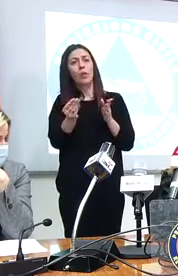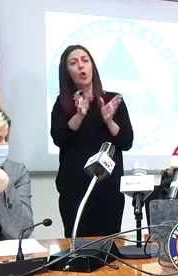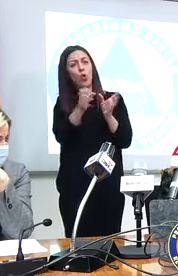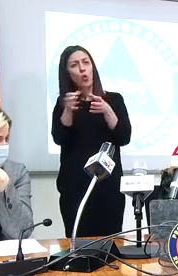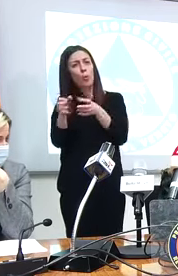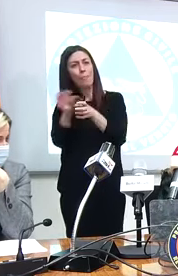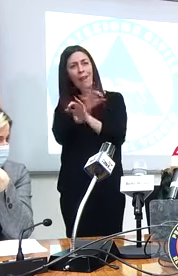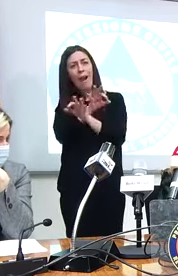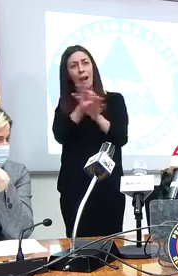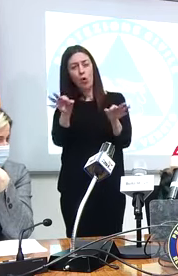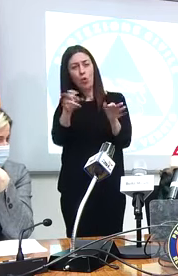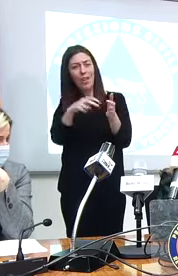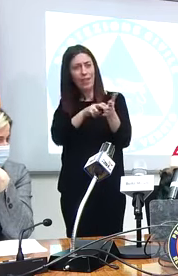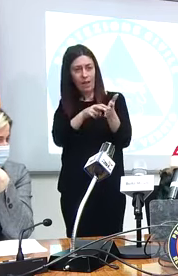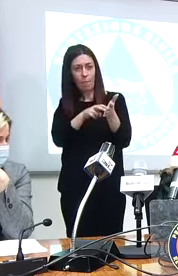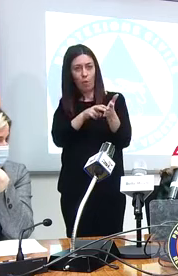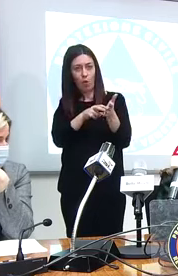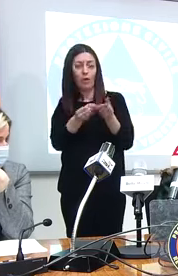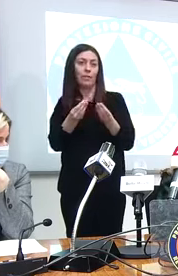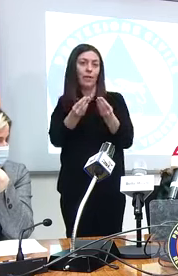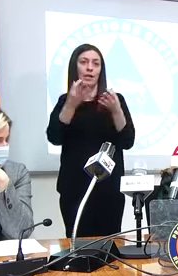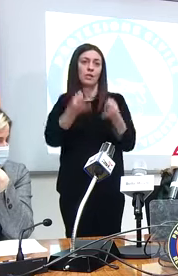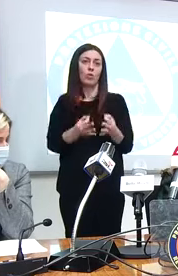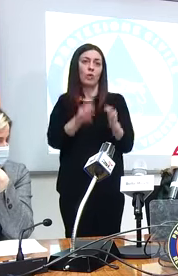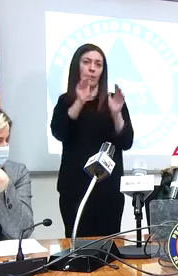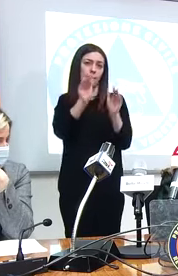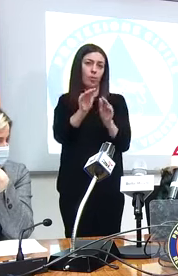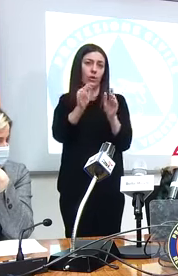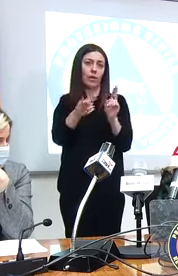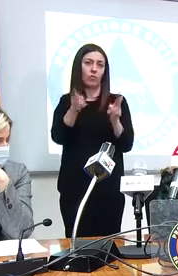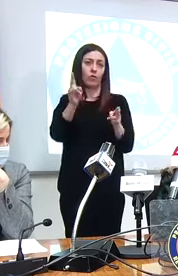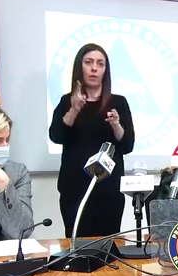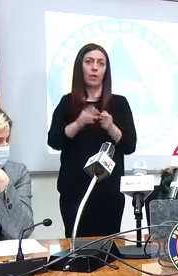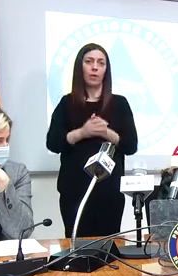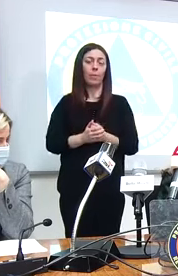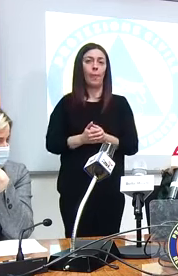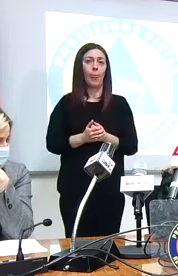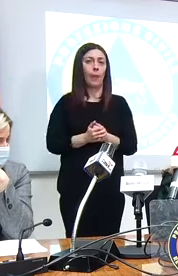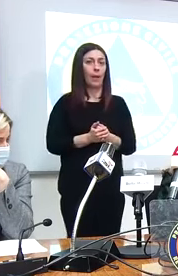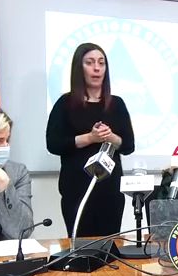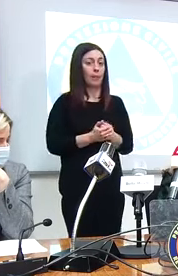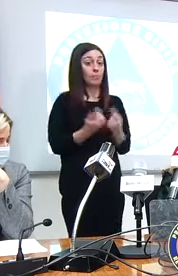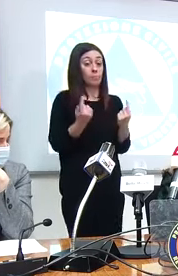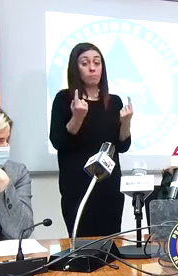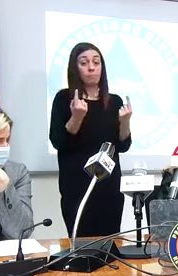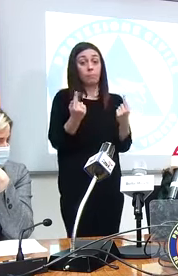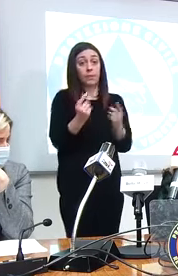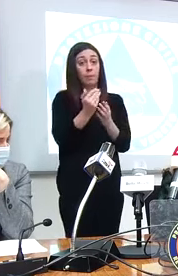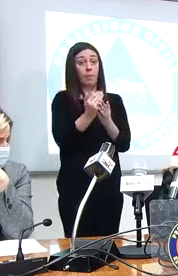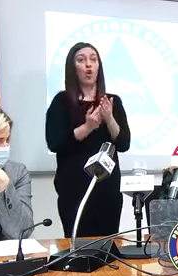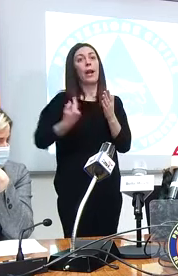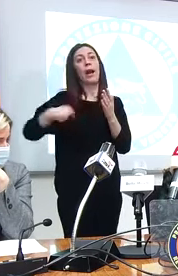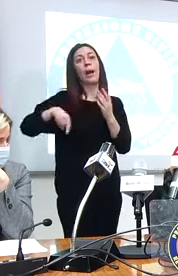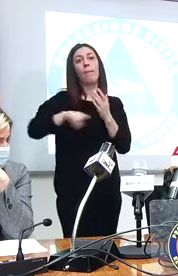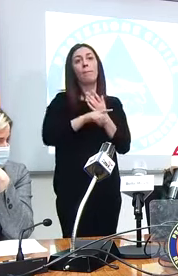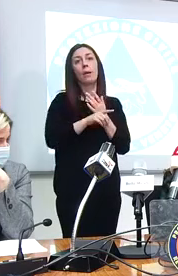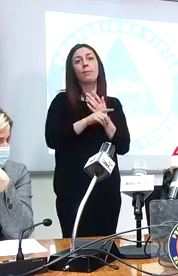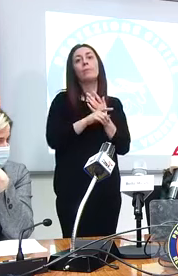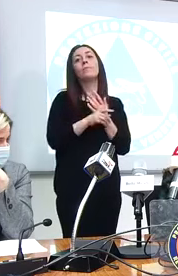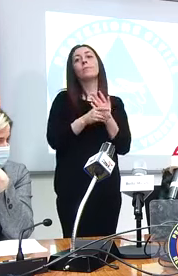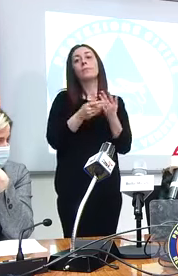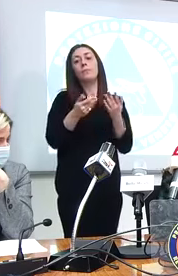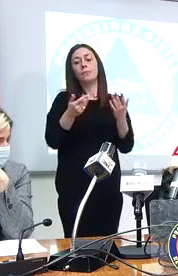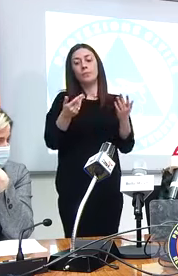gruppi target che sono particolarmente a rischio. Questa è la nostra programmazione. Adesso, insomma,